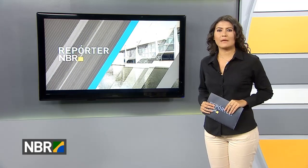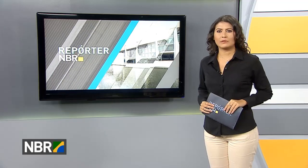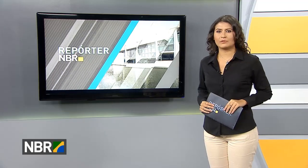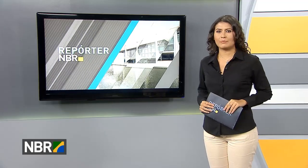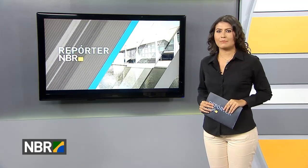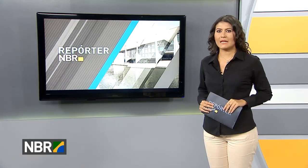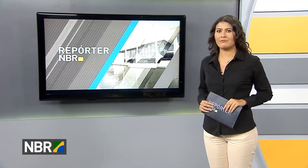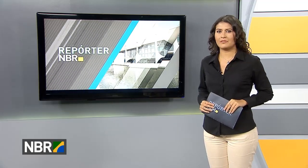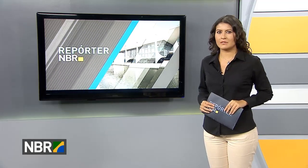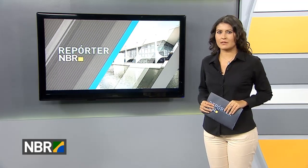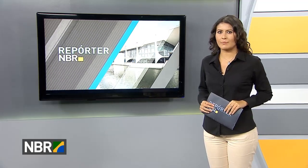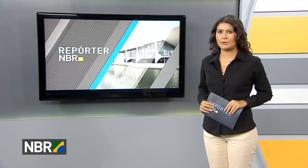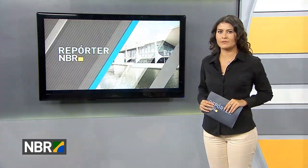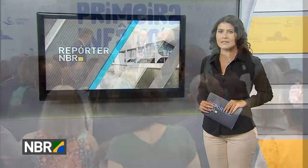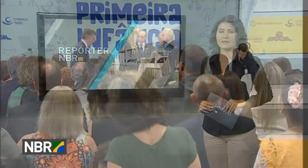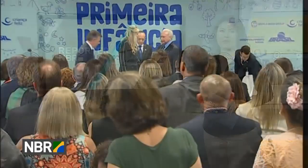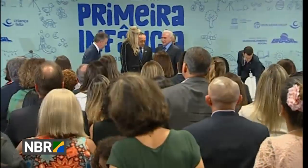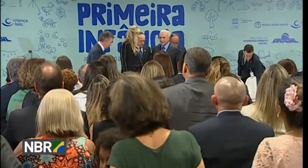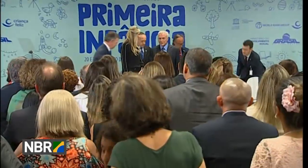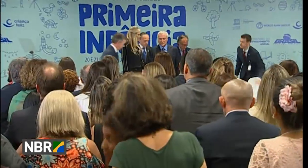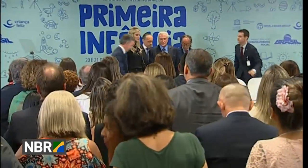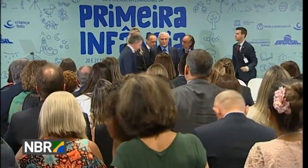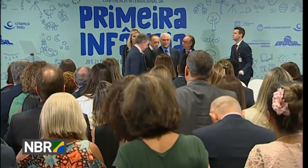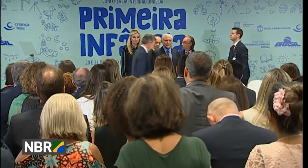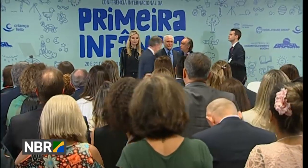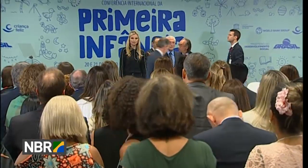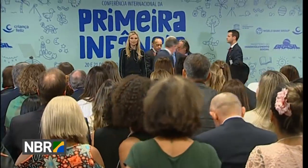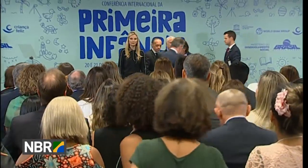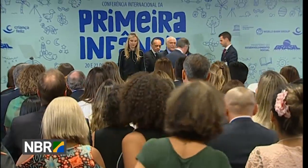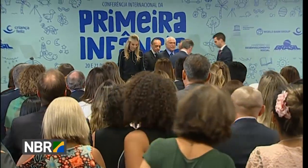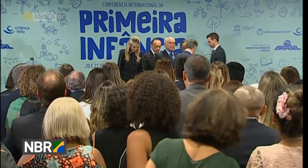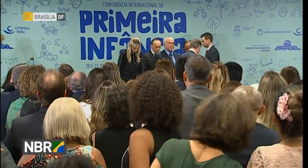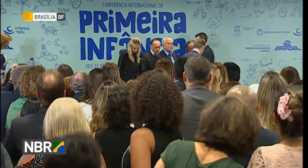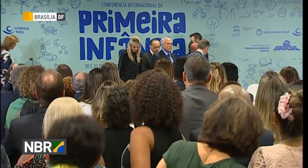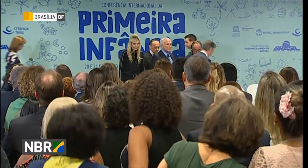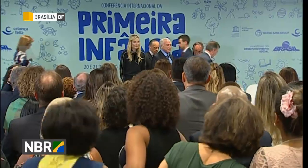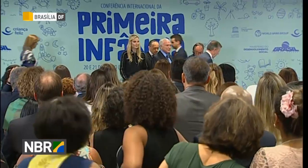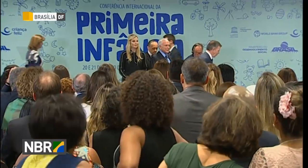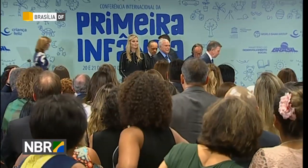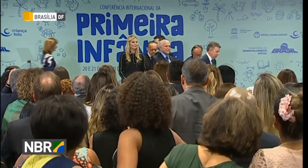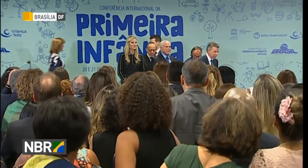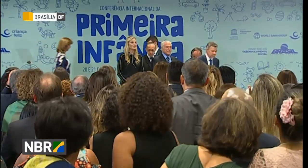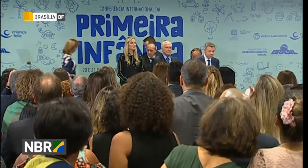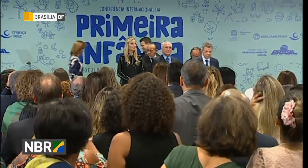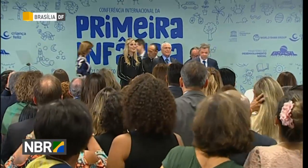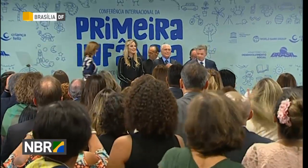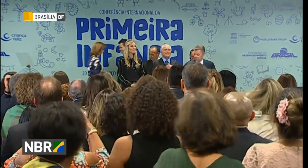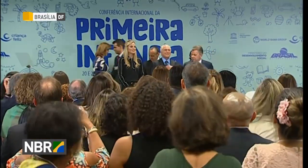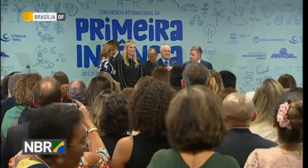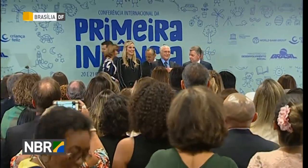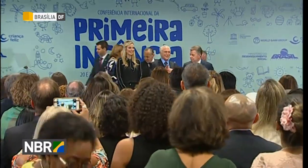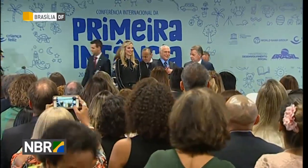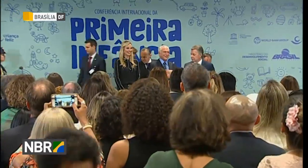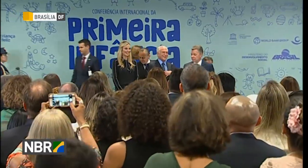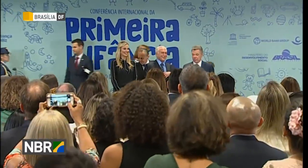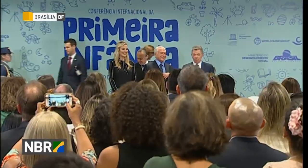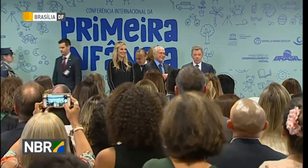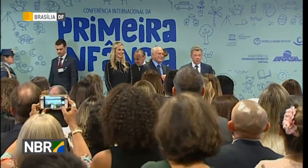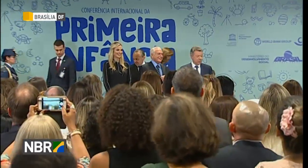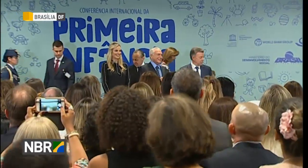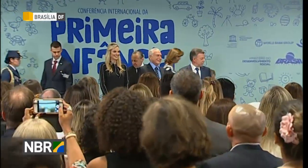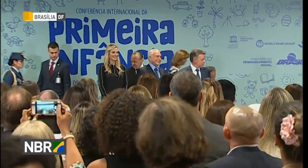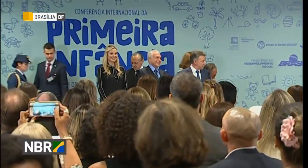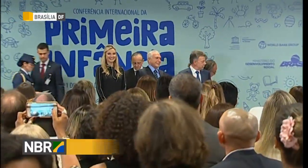do Investimento da Primeira Infância para o Desenvolvimento com Equidade. Vamos acompanhar. Maria Ângela